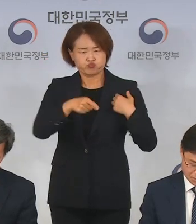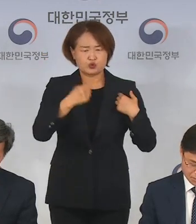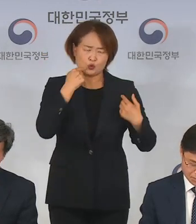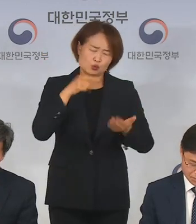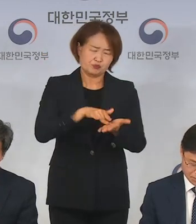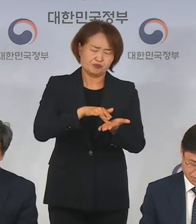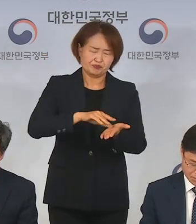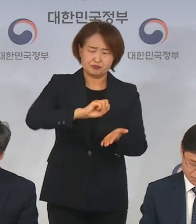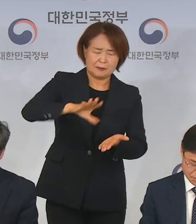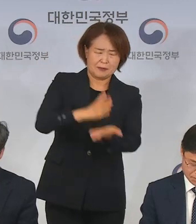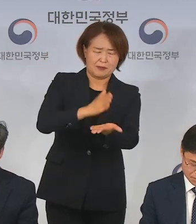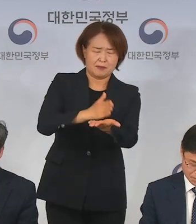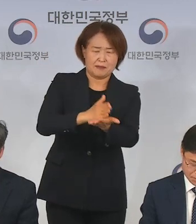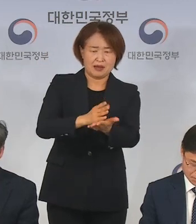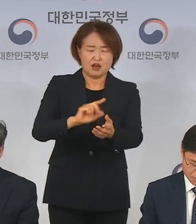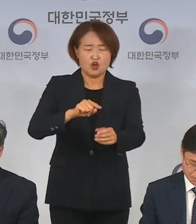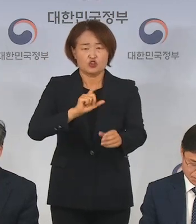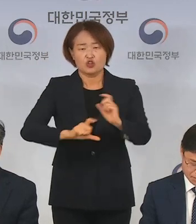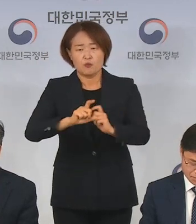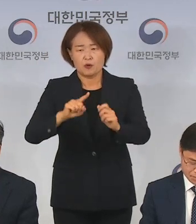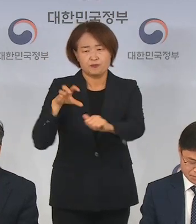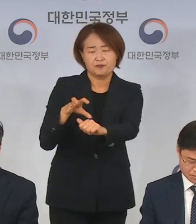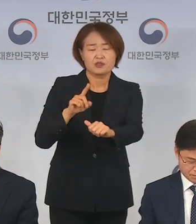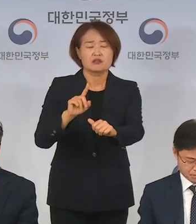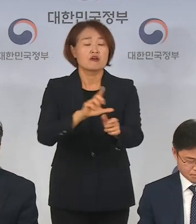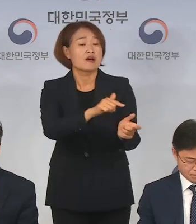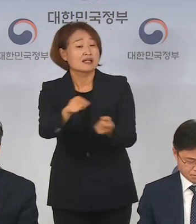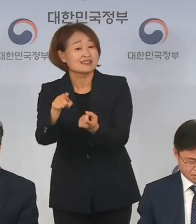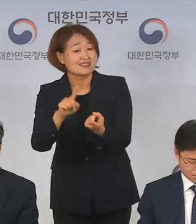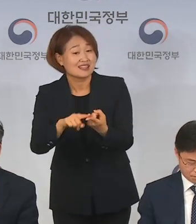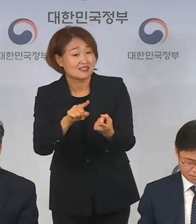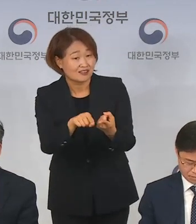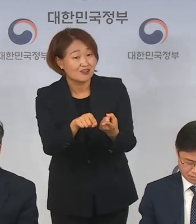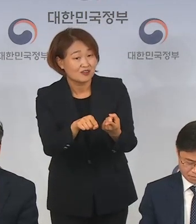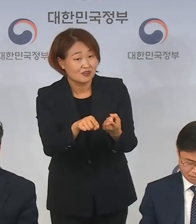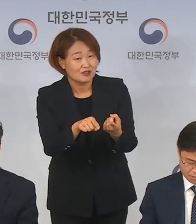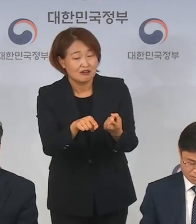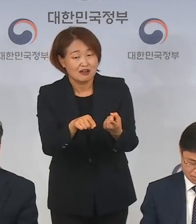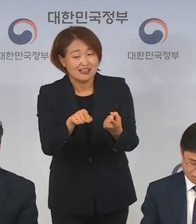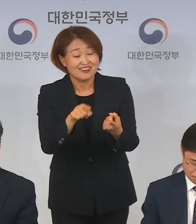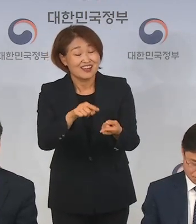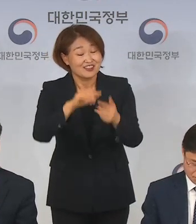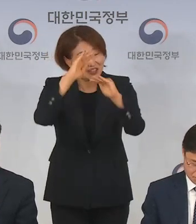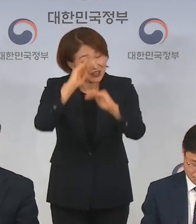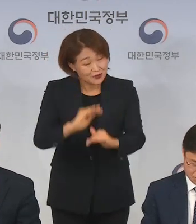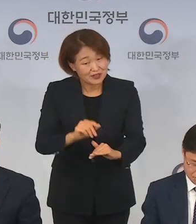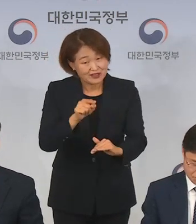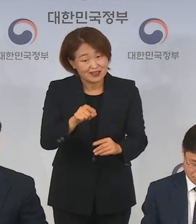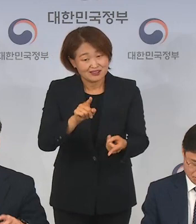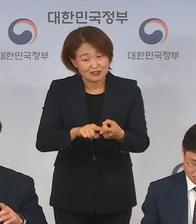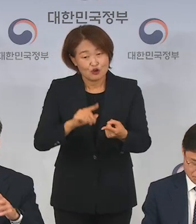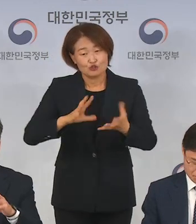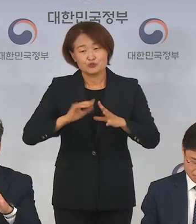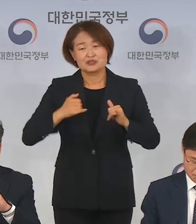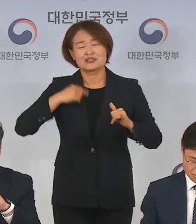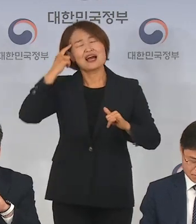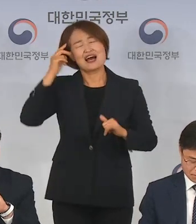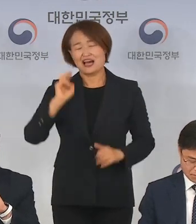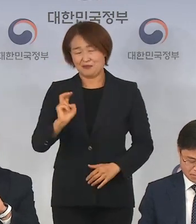늘리라고 공고를 한다거나 이런 것도 국민들이 생각을 할 수 있는 부분인지 궁금합니다.